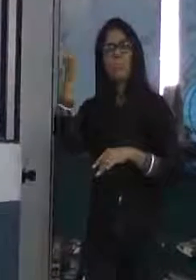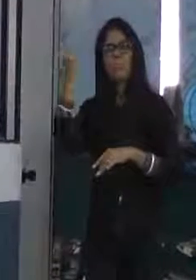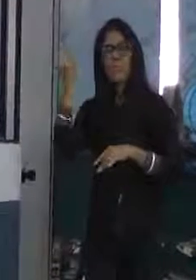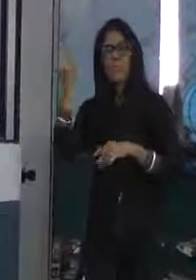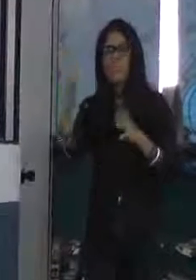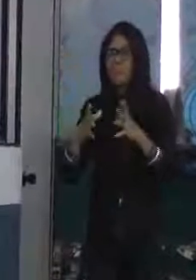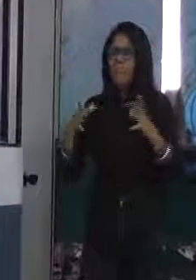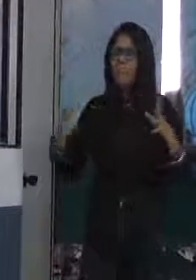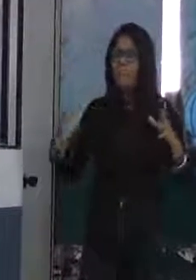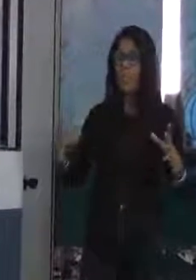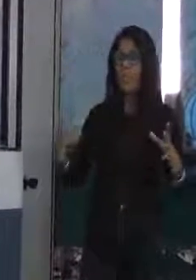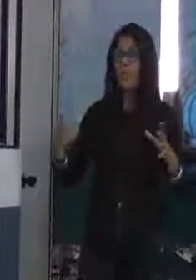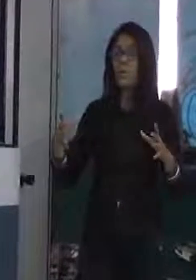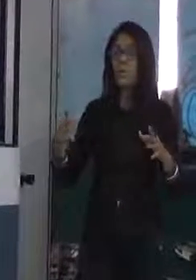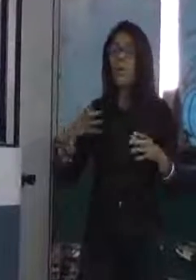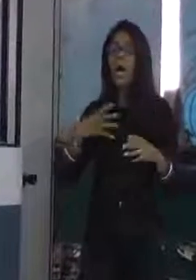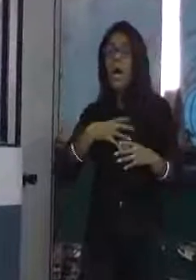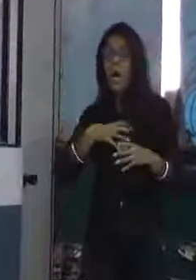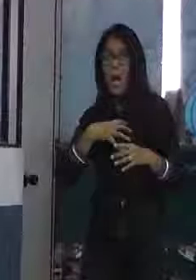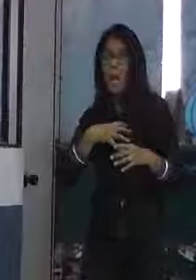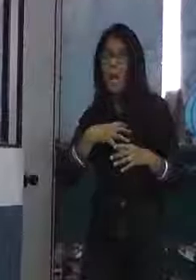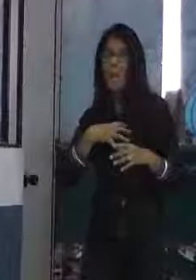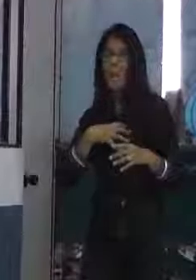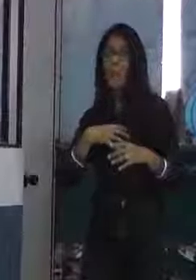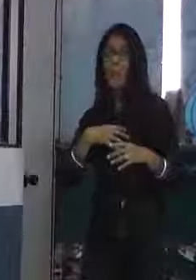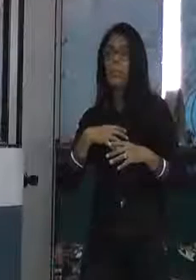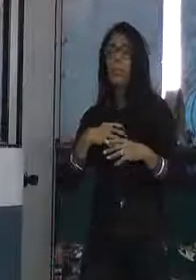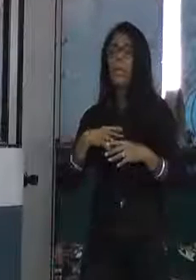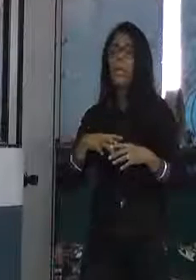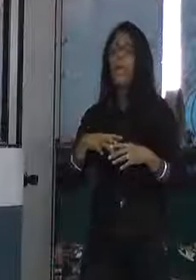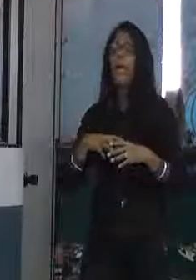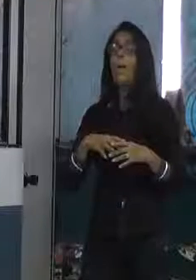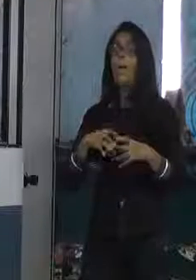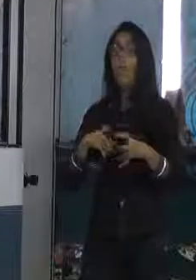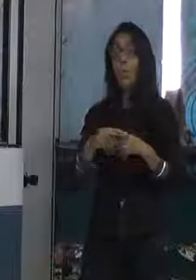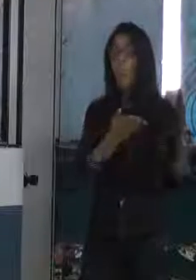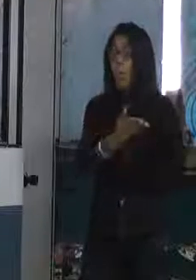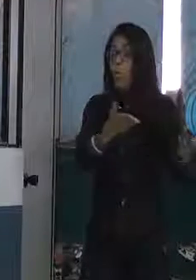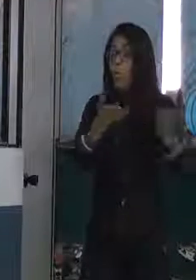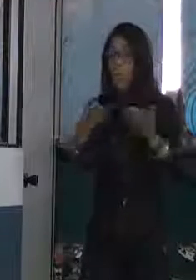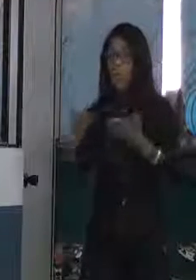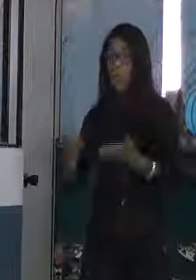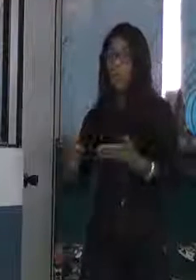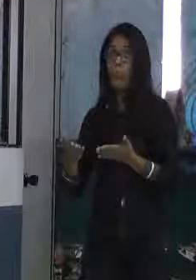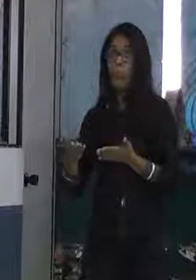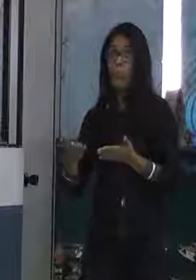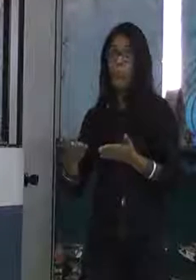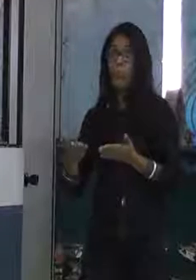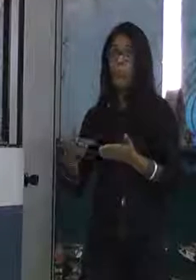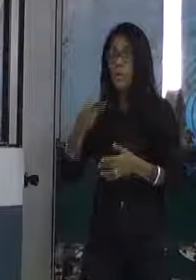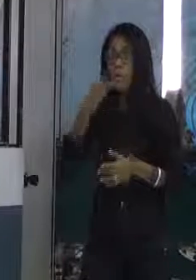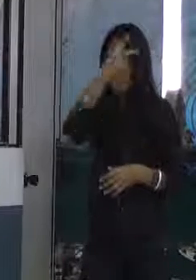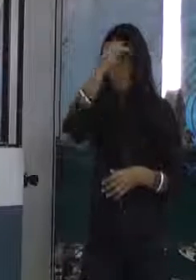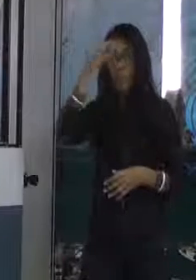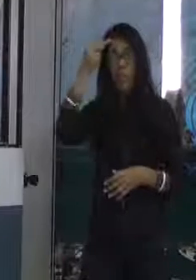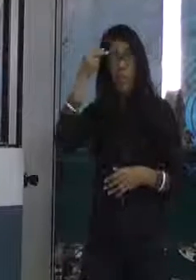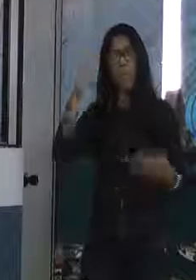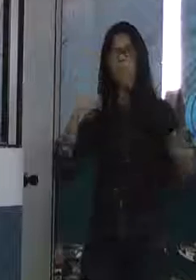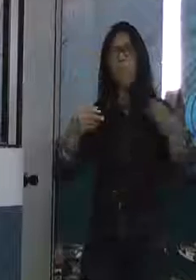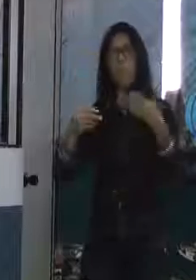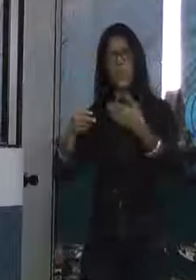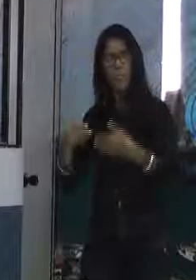veio a convite do prefeito Mário Alexandre para algumas inaugurações aqui no nosso